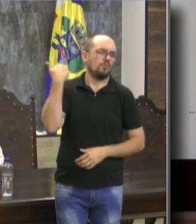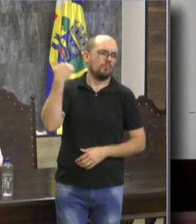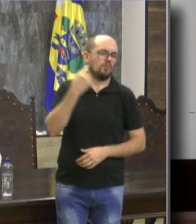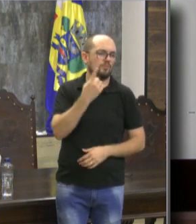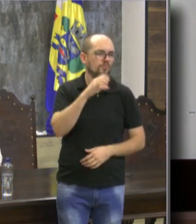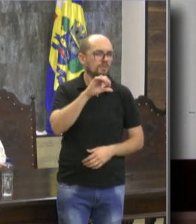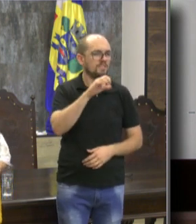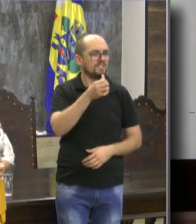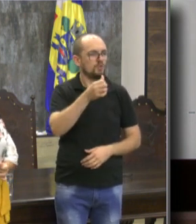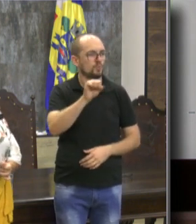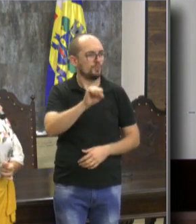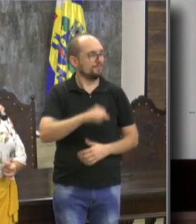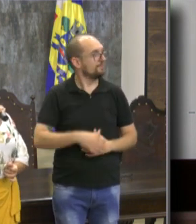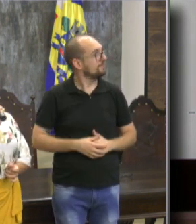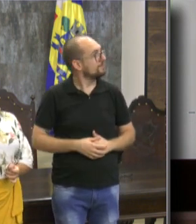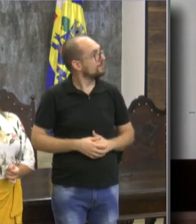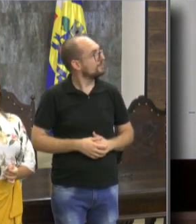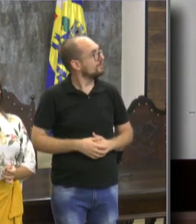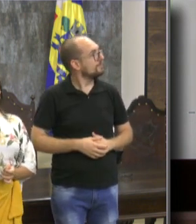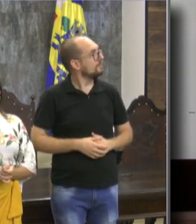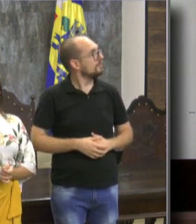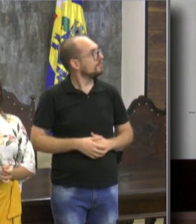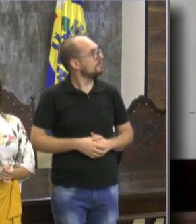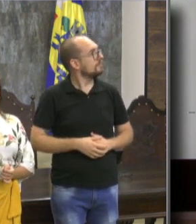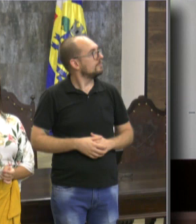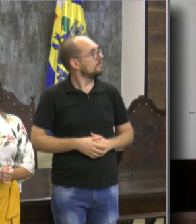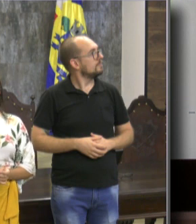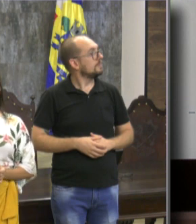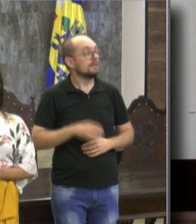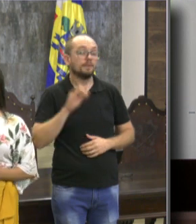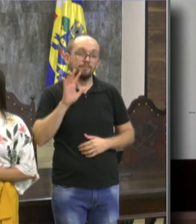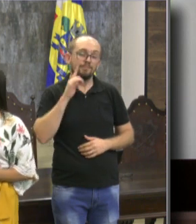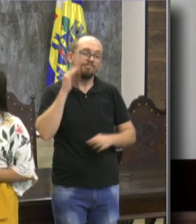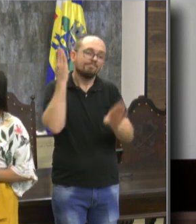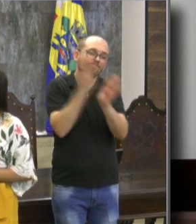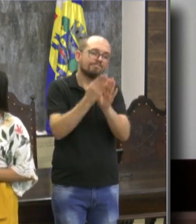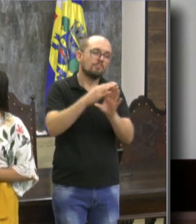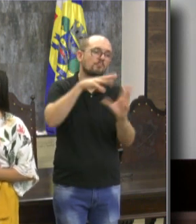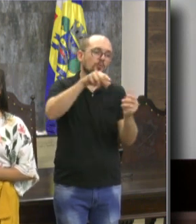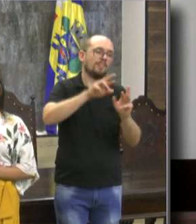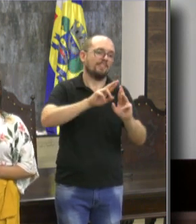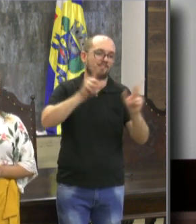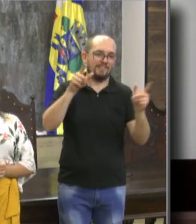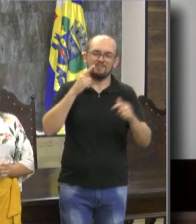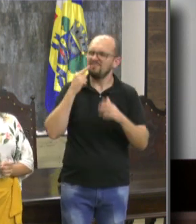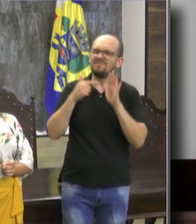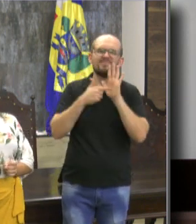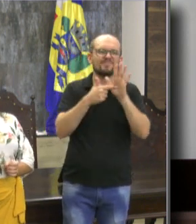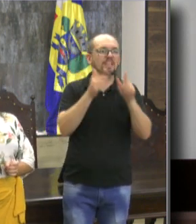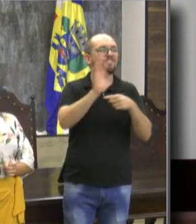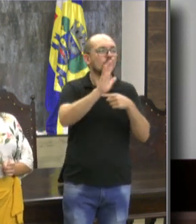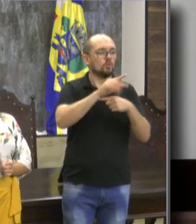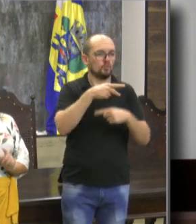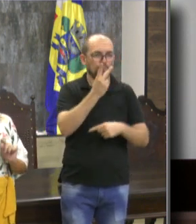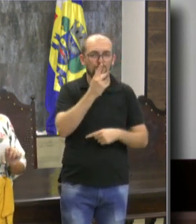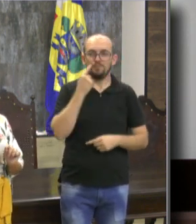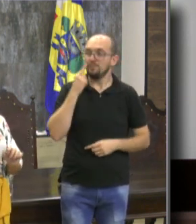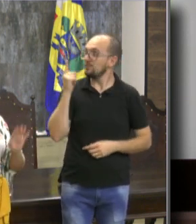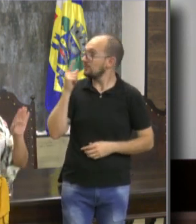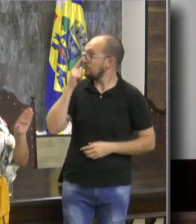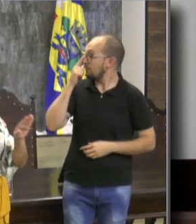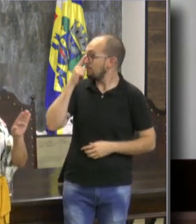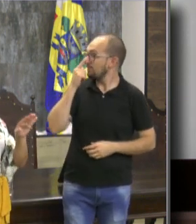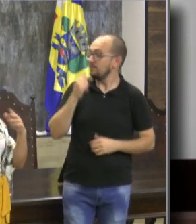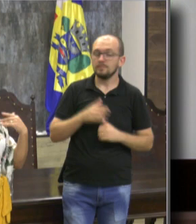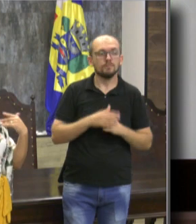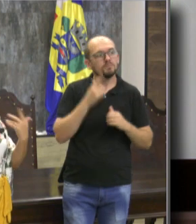68. Descobrimos um mundo diferente. Aí, vamos passar o vídeo 2. O vídeo 2